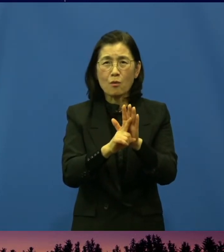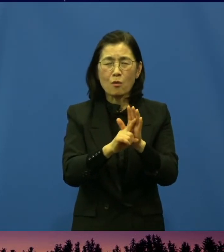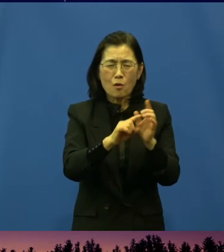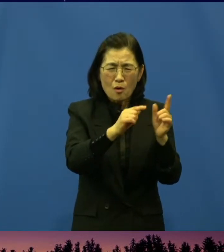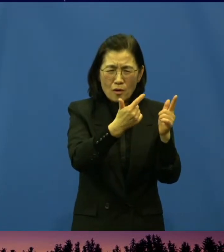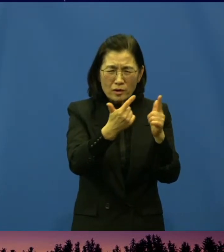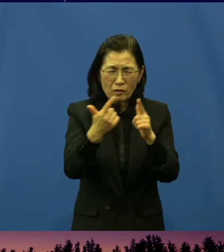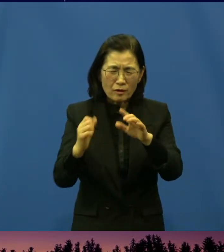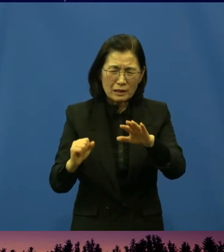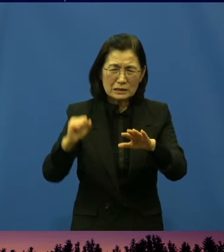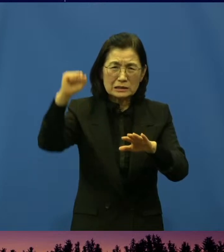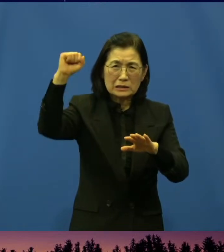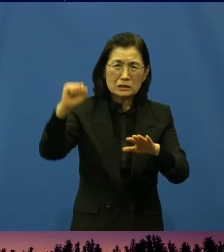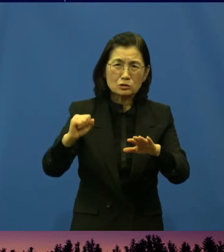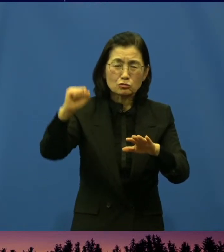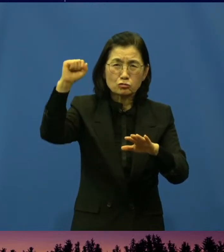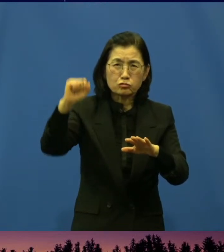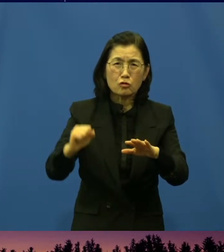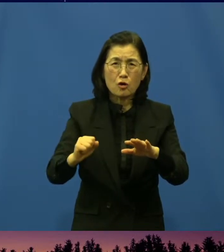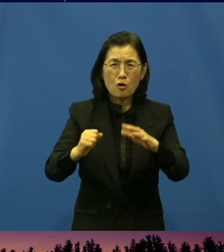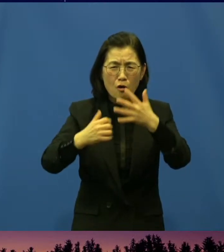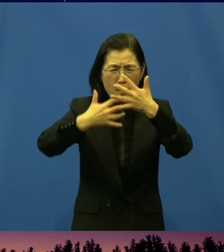구호들, 밈들,